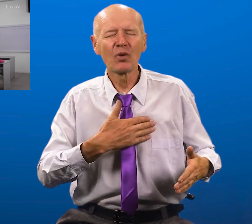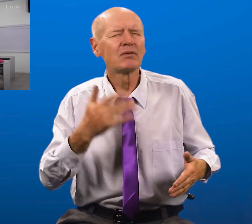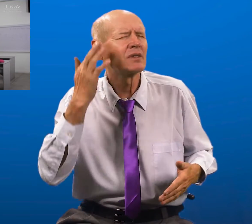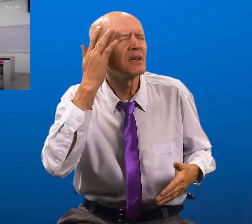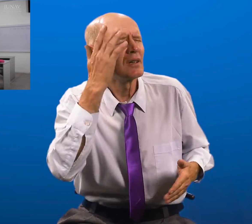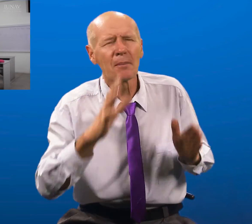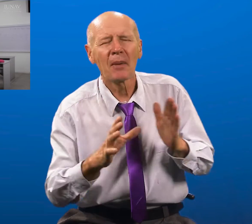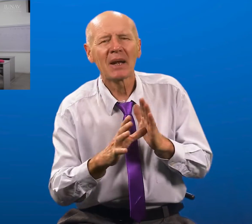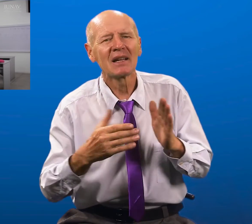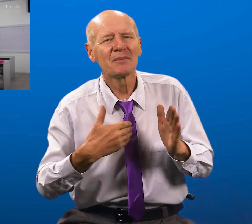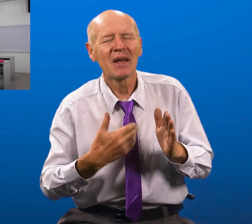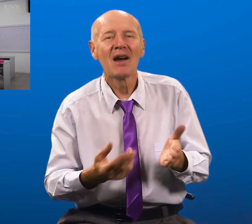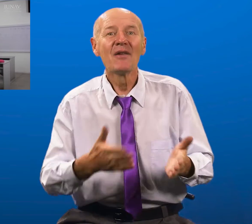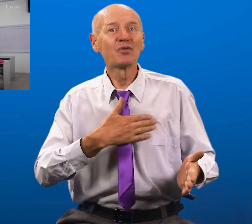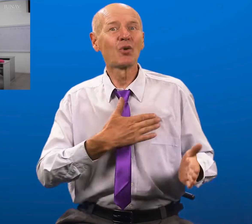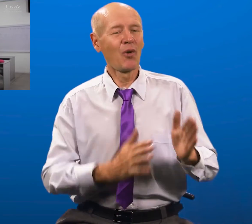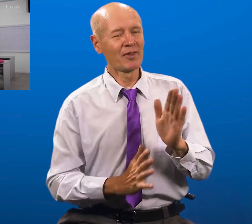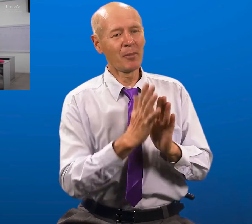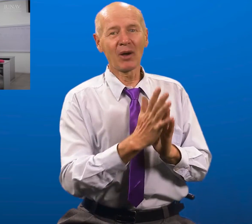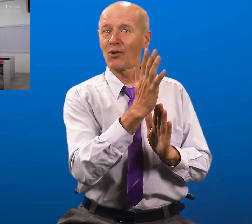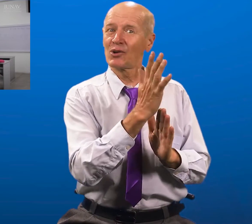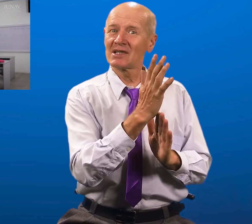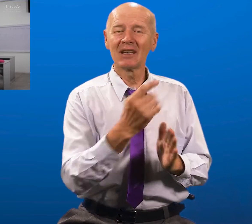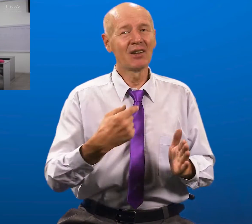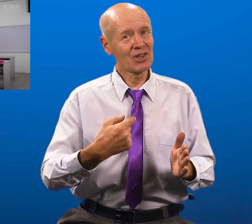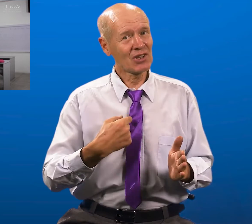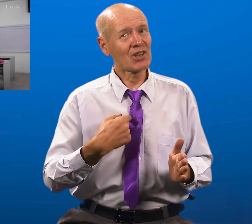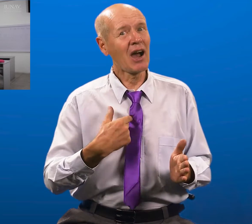Духовные размышления помогли мне в моем духовном росте.